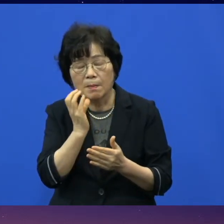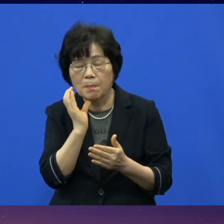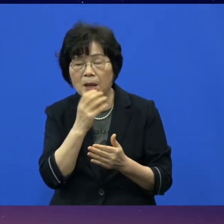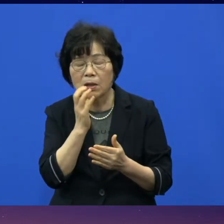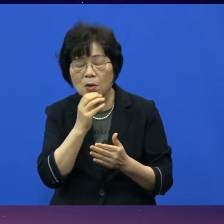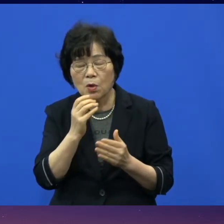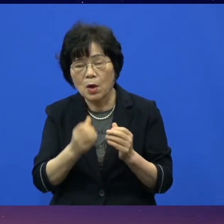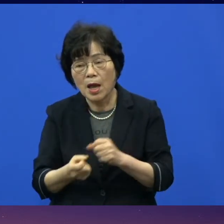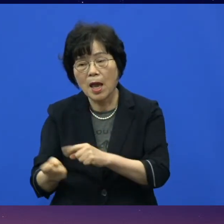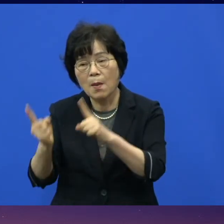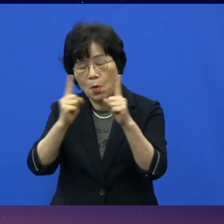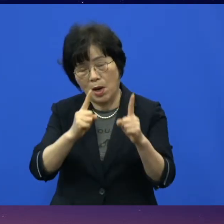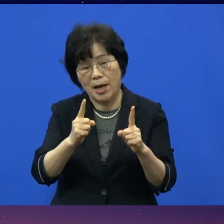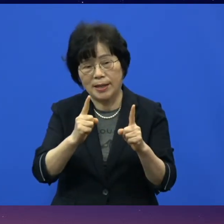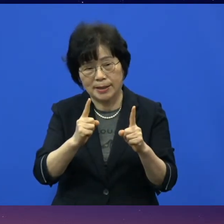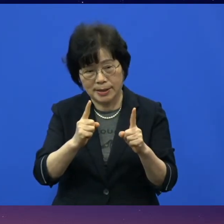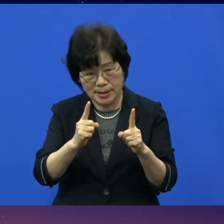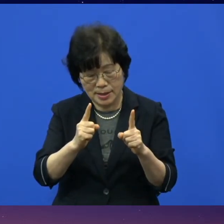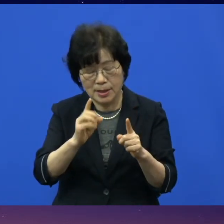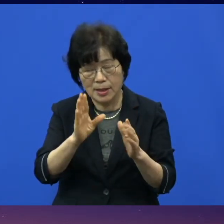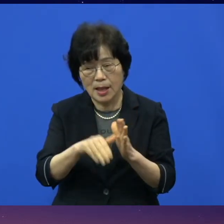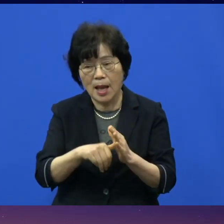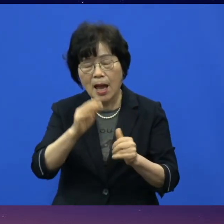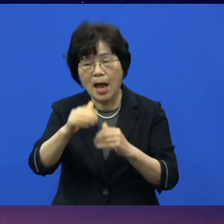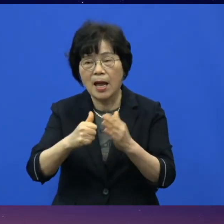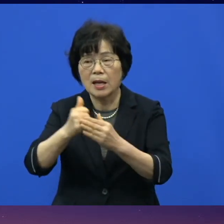하나님의 사랑이 얼마나 영롱하게 빛이 나는지 몰라요.